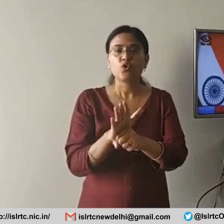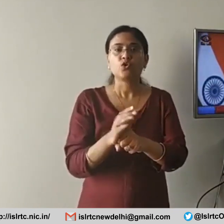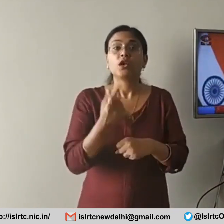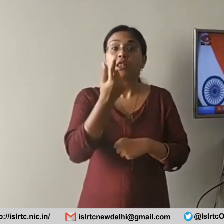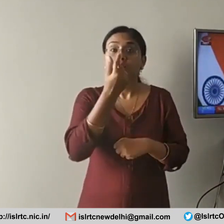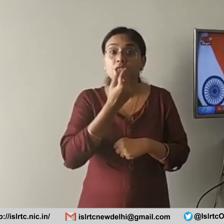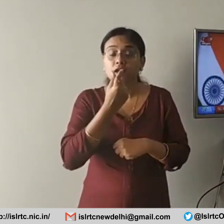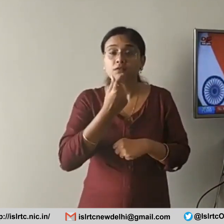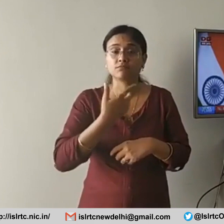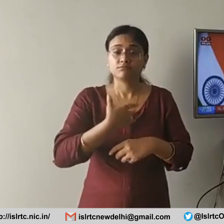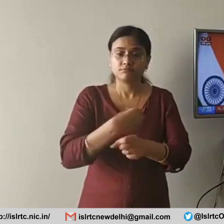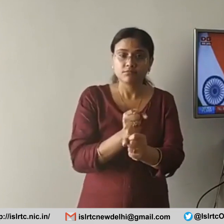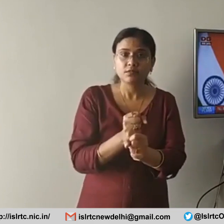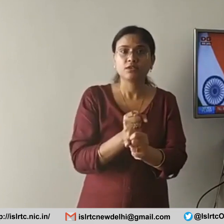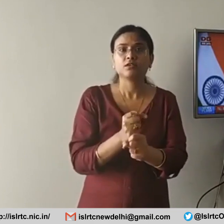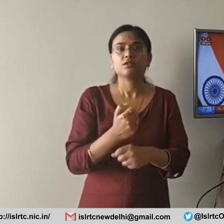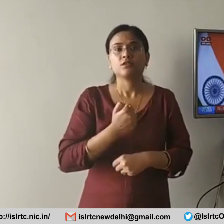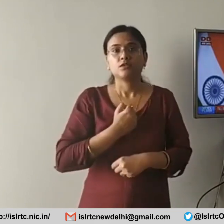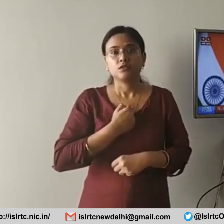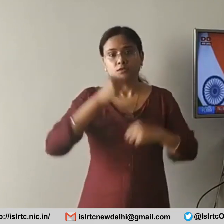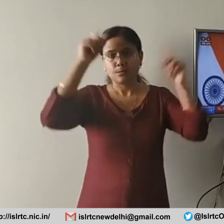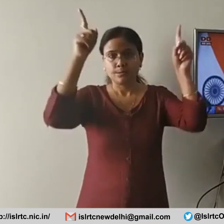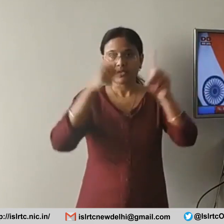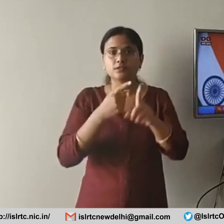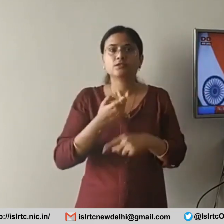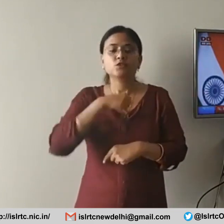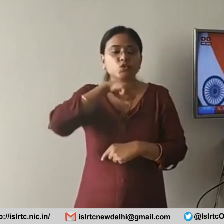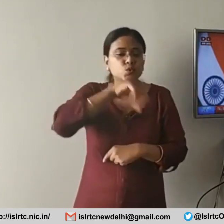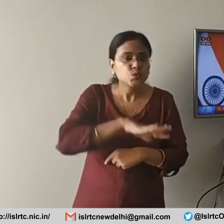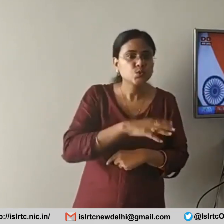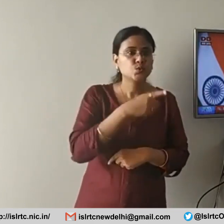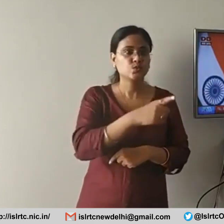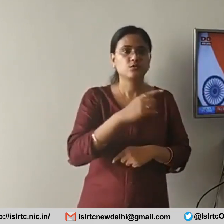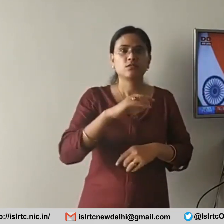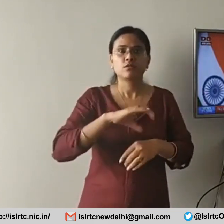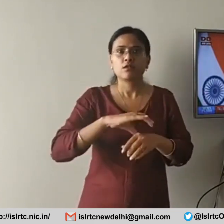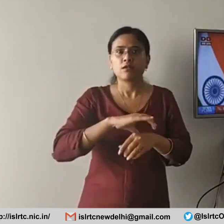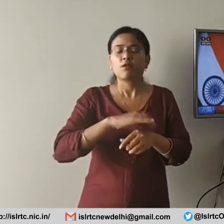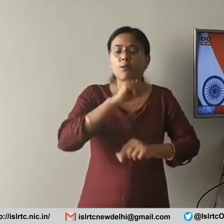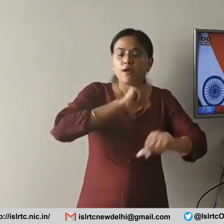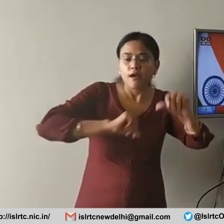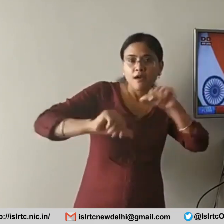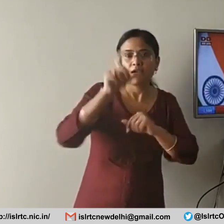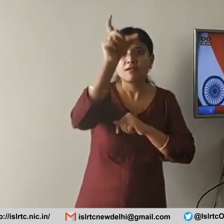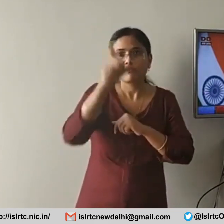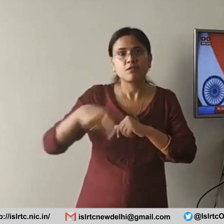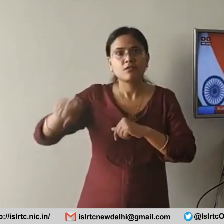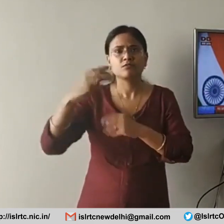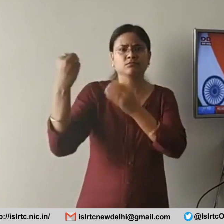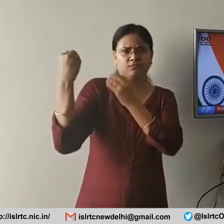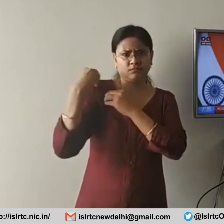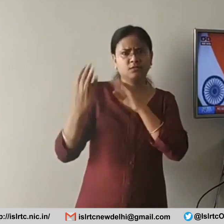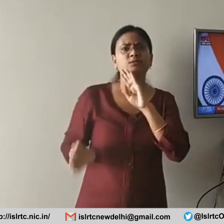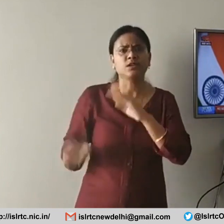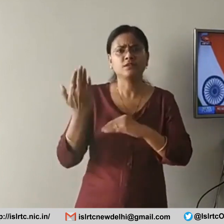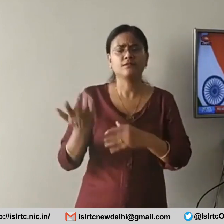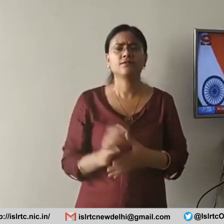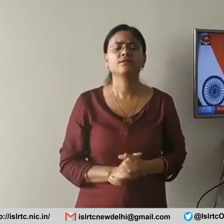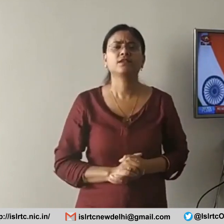का मेरे देश के नौजवान, मेरे देश के वैज्ञानिक बेड़ा उठाए। साथियों,